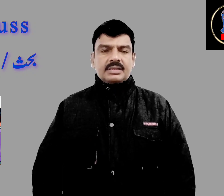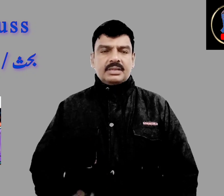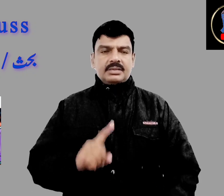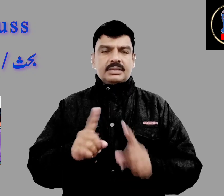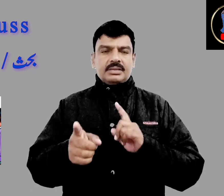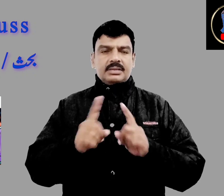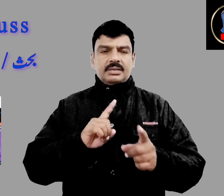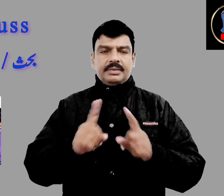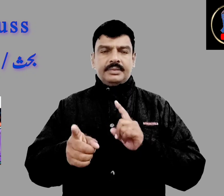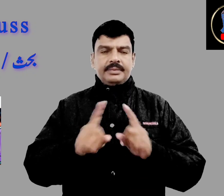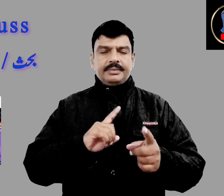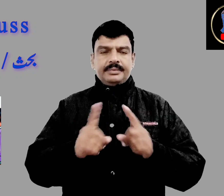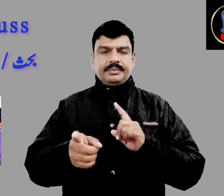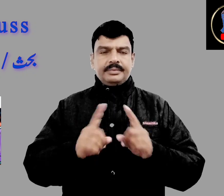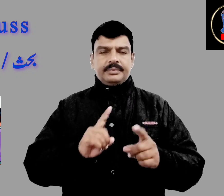डिस्कस।